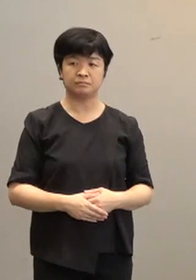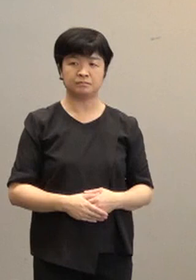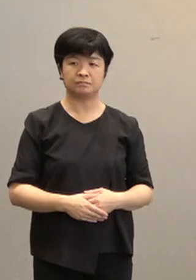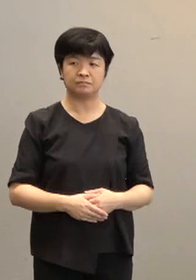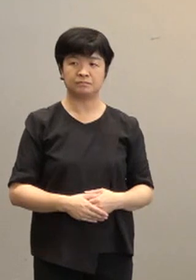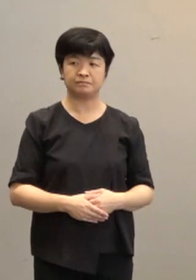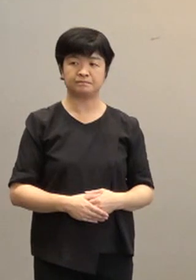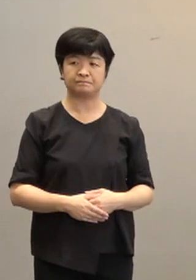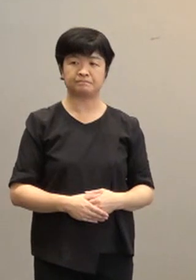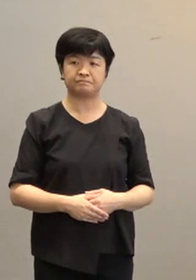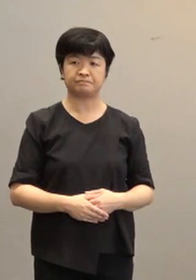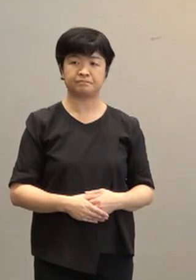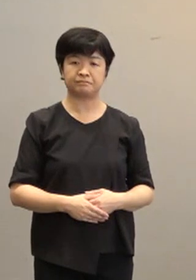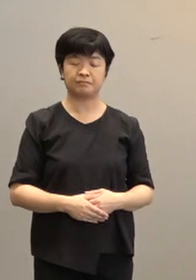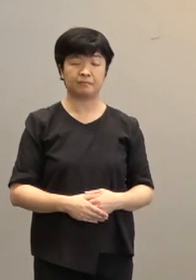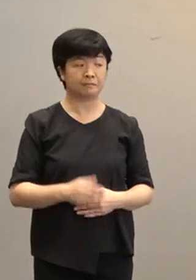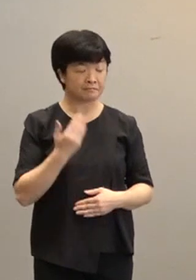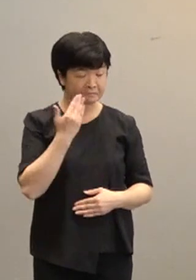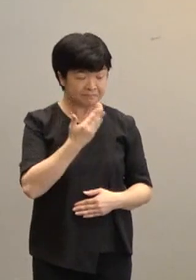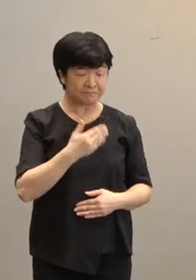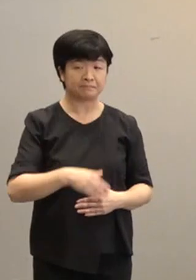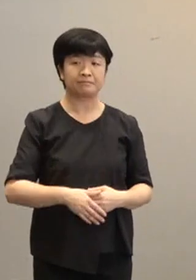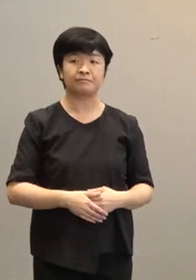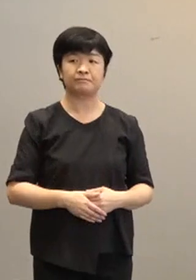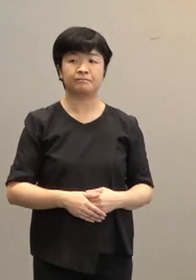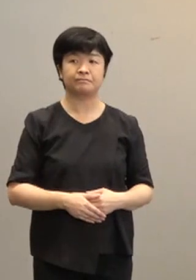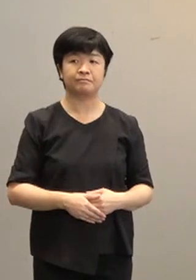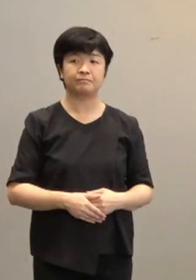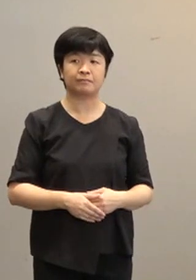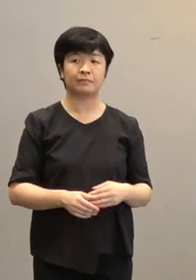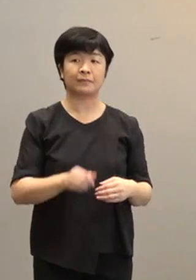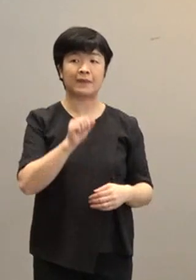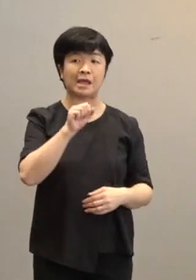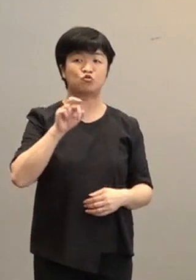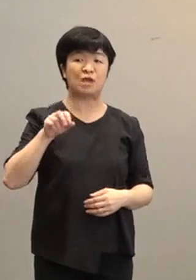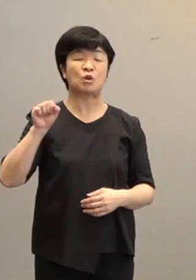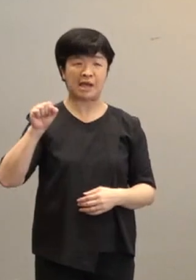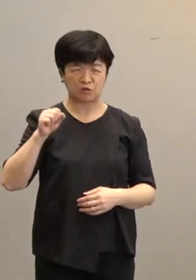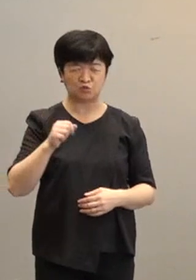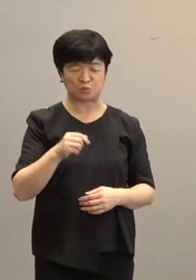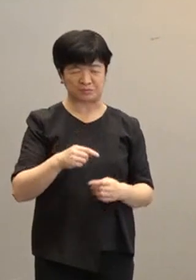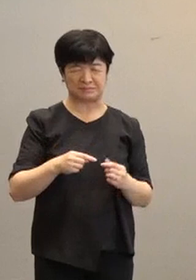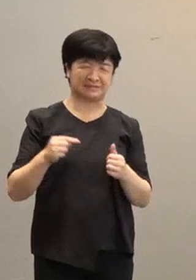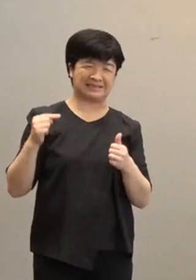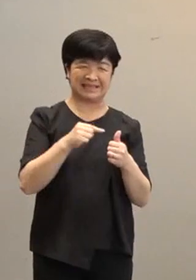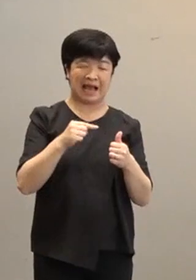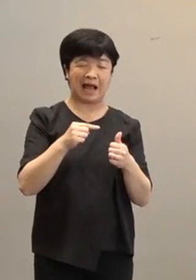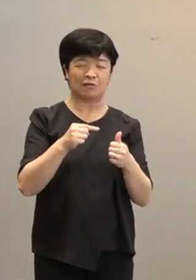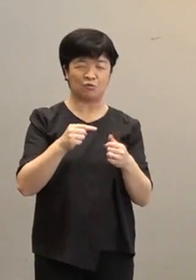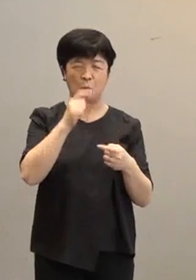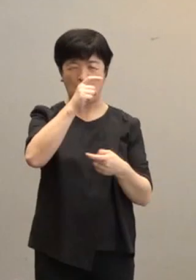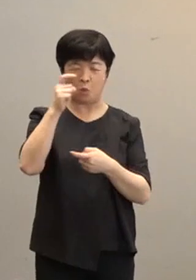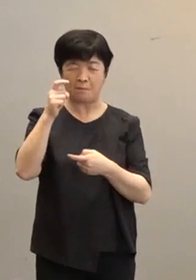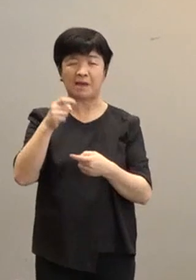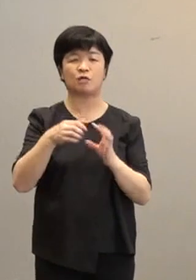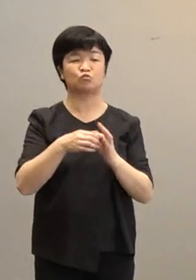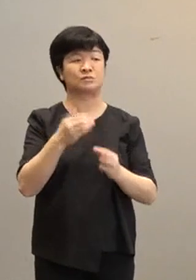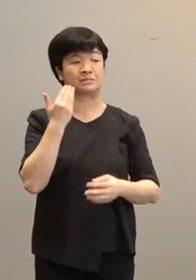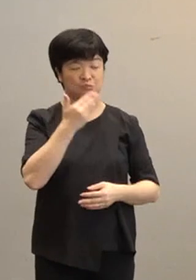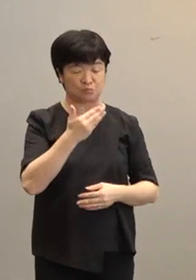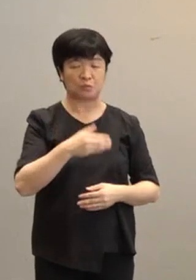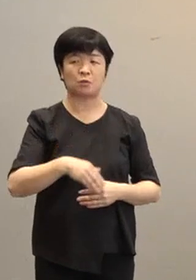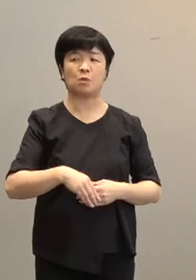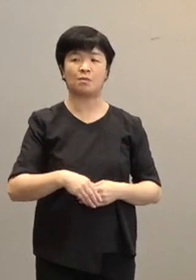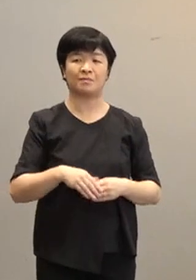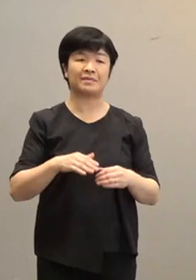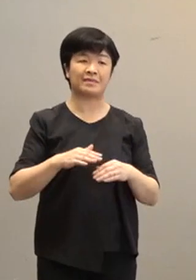時事通信の及川です。お願いします。先ほどの SNS の誹謗中傷の話があったと思うんですけども、ネット中傷対策のことにまず伺いたいん